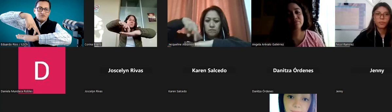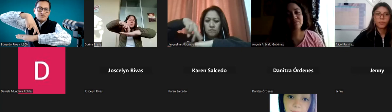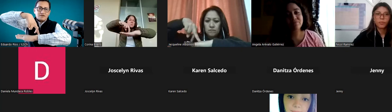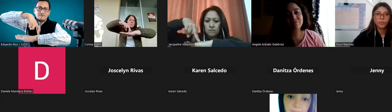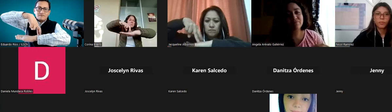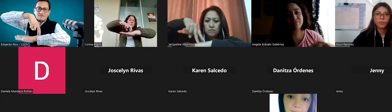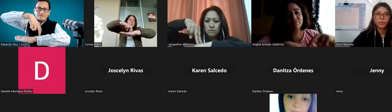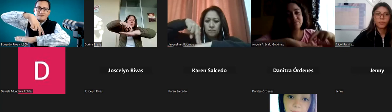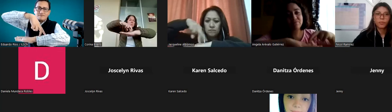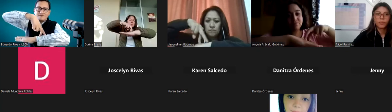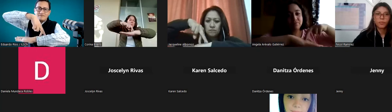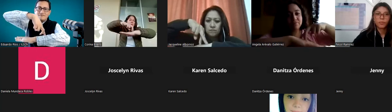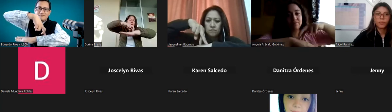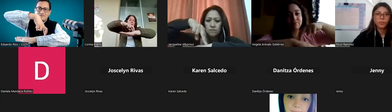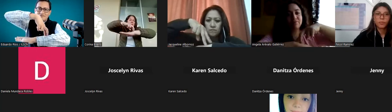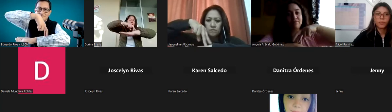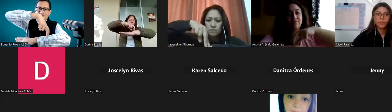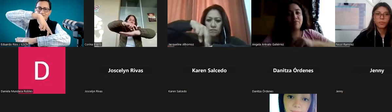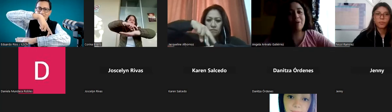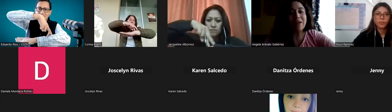¿Qué verbo será?